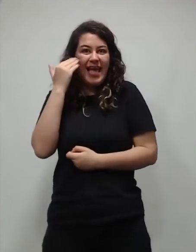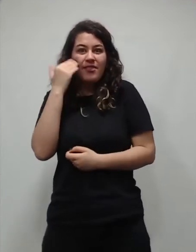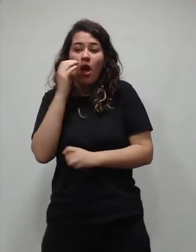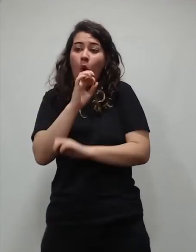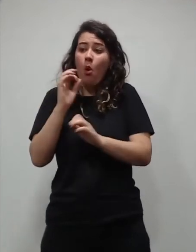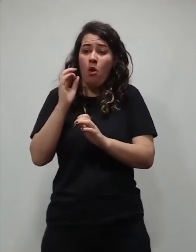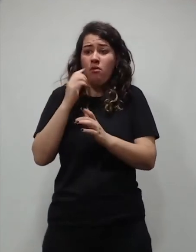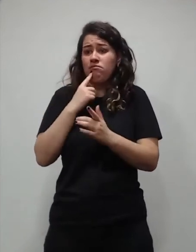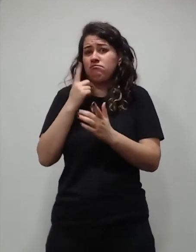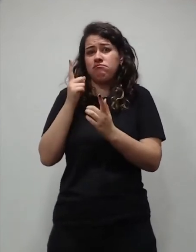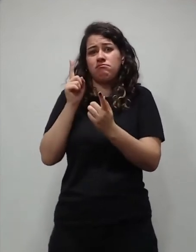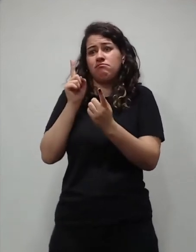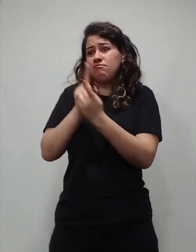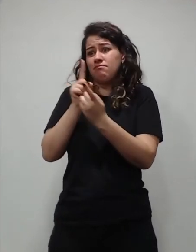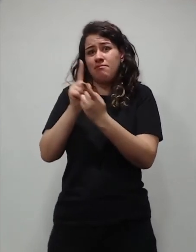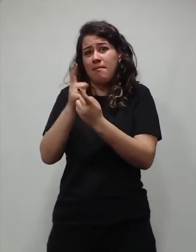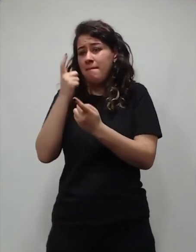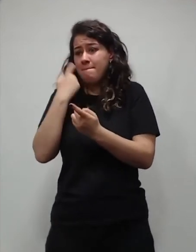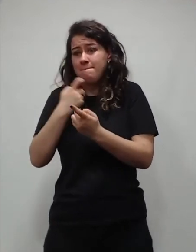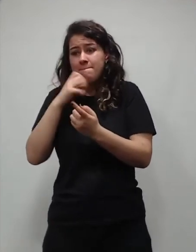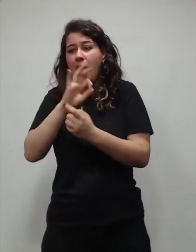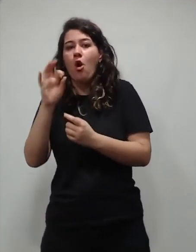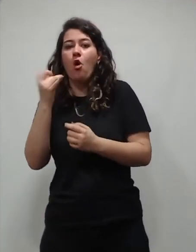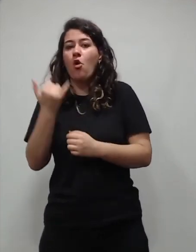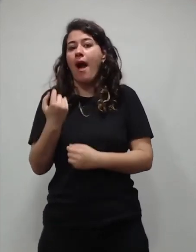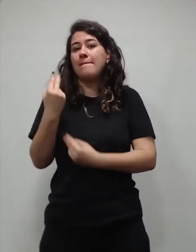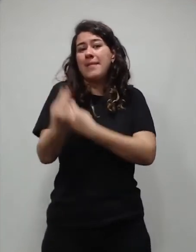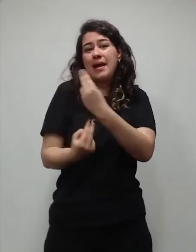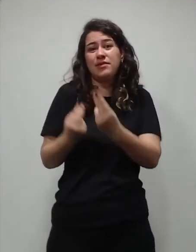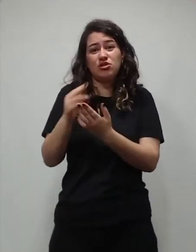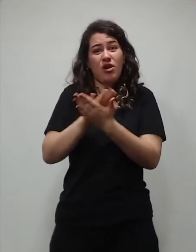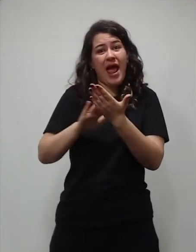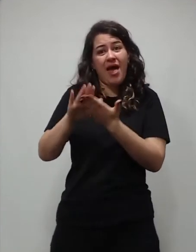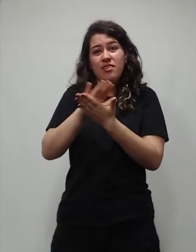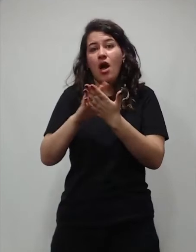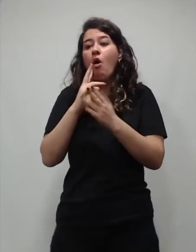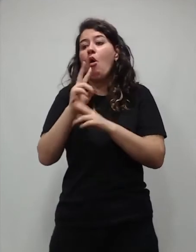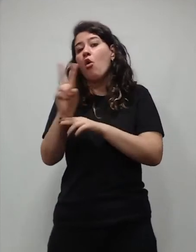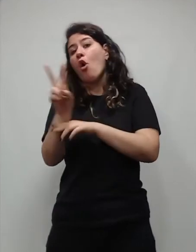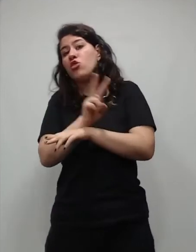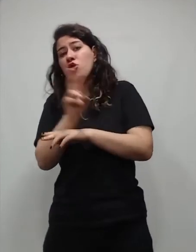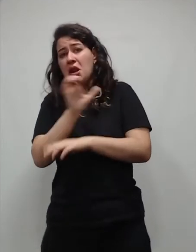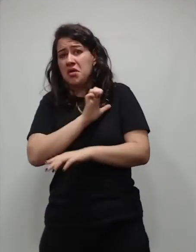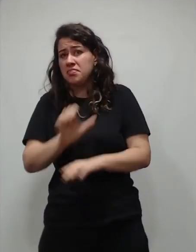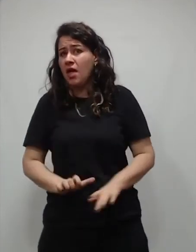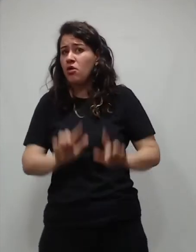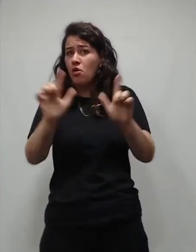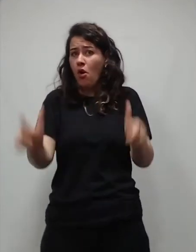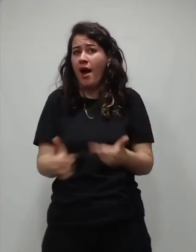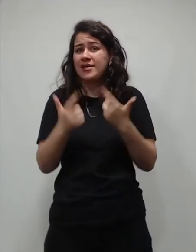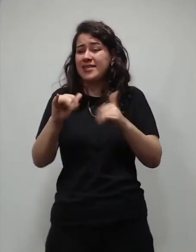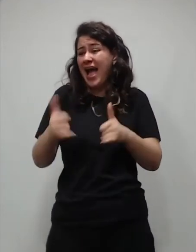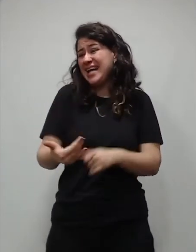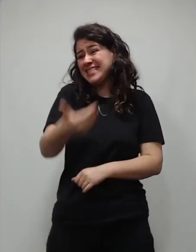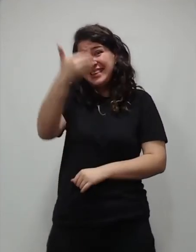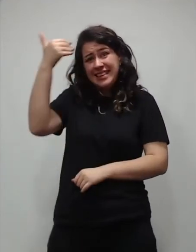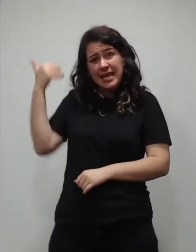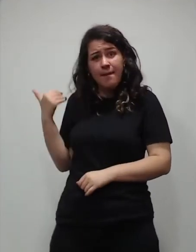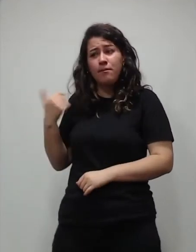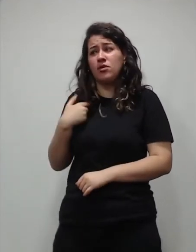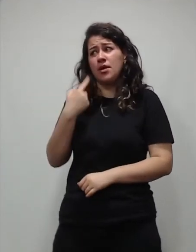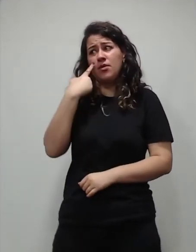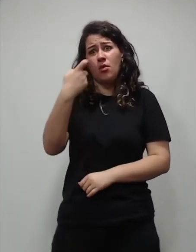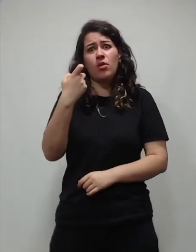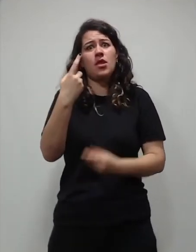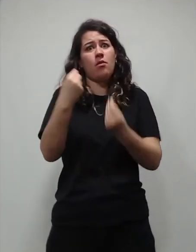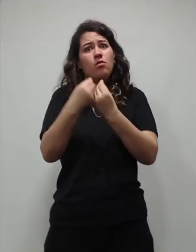no sin suficiente habilitación y fiscalización del Estado, y hace tiempo que venimos viendo qué